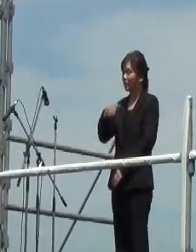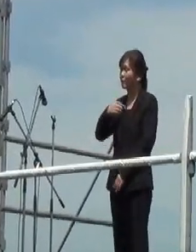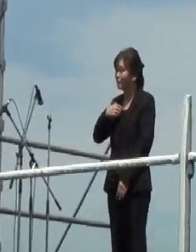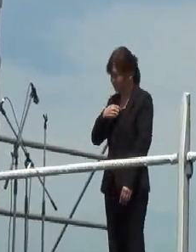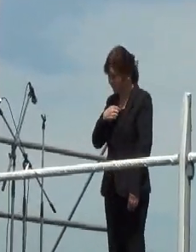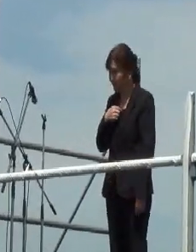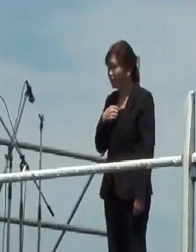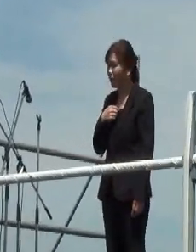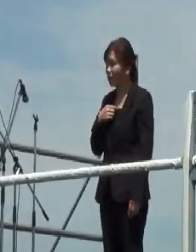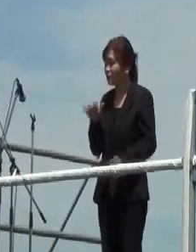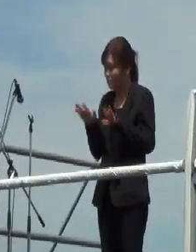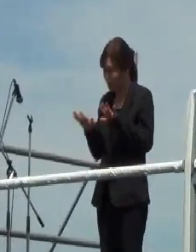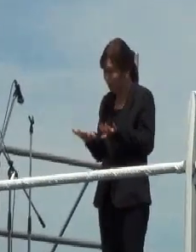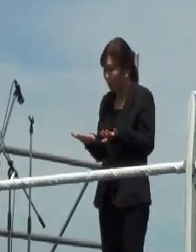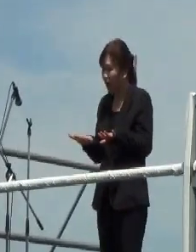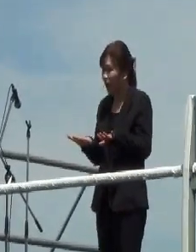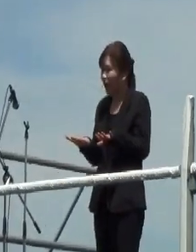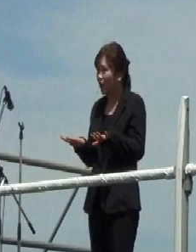私は今